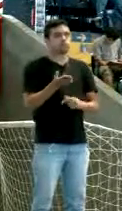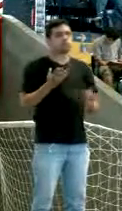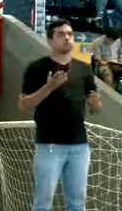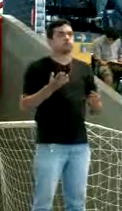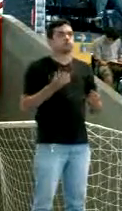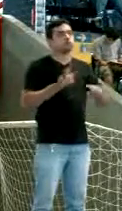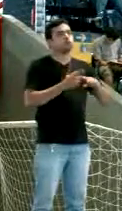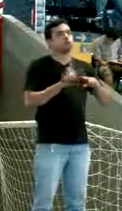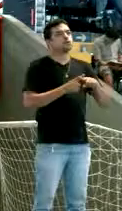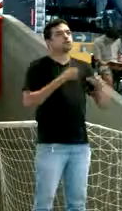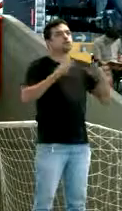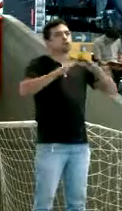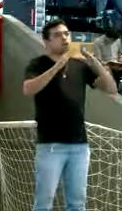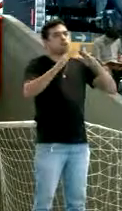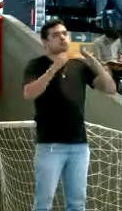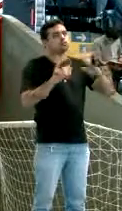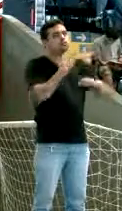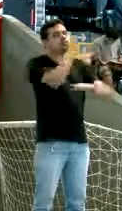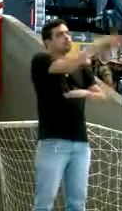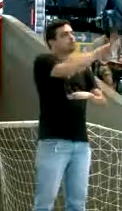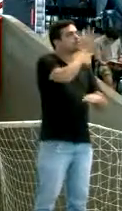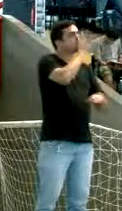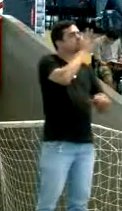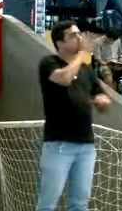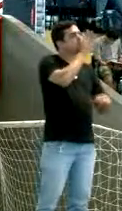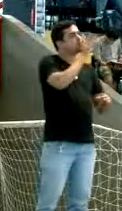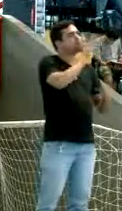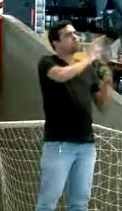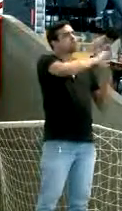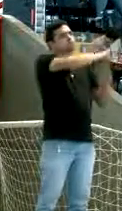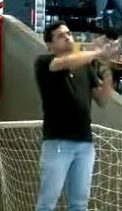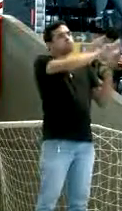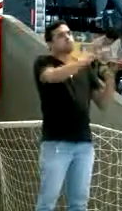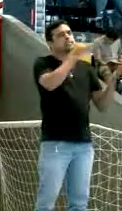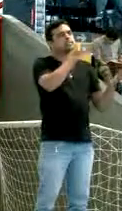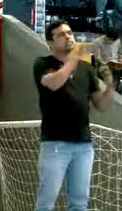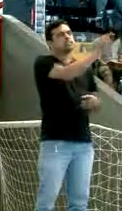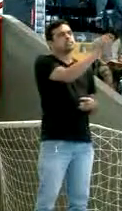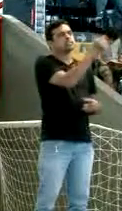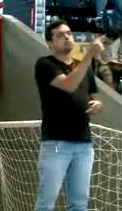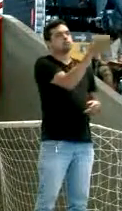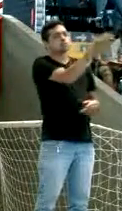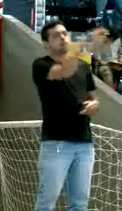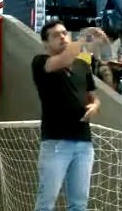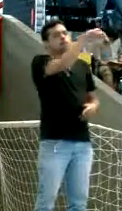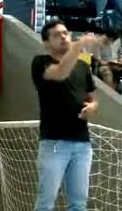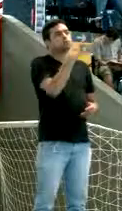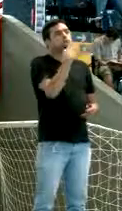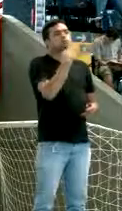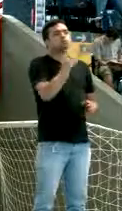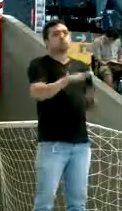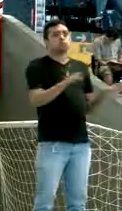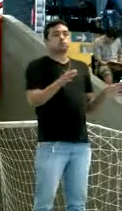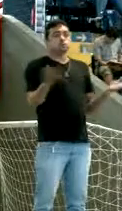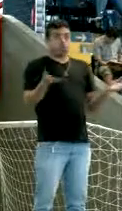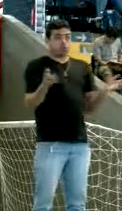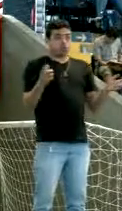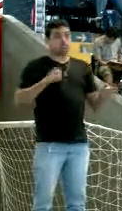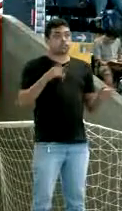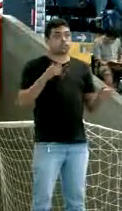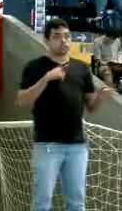Por que sair de casa para ver um filme? Muitos filmes duravam de 5 a 10 minutos só. Hoje você tem